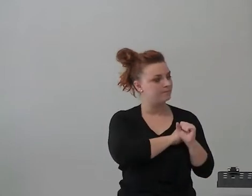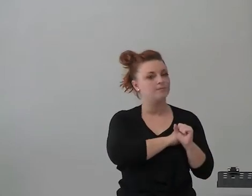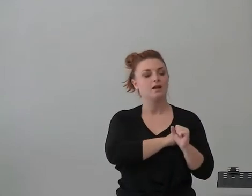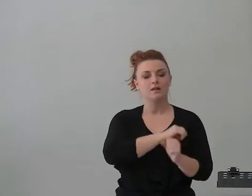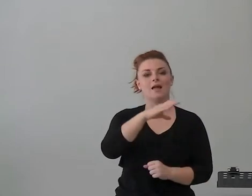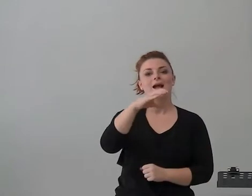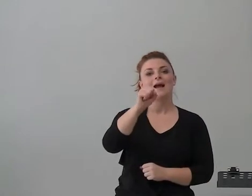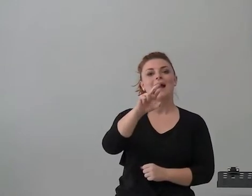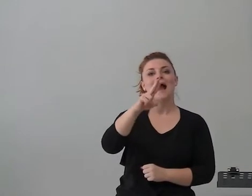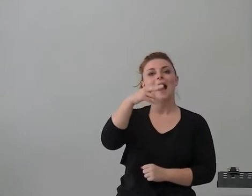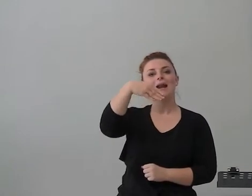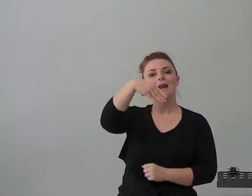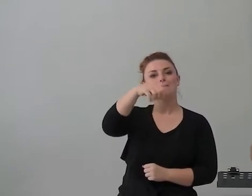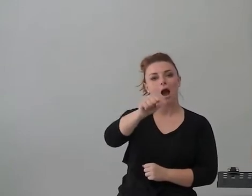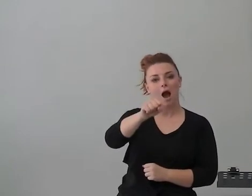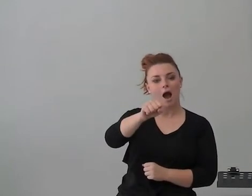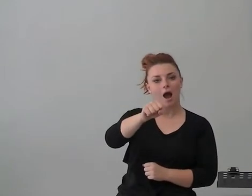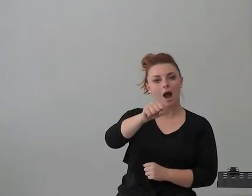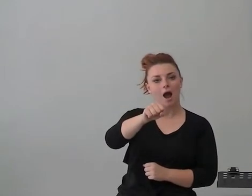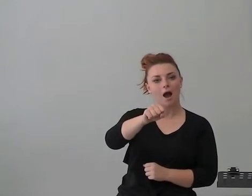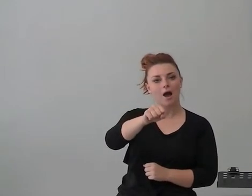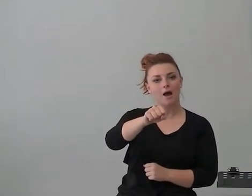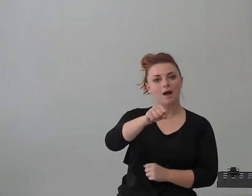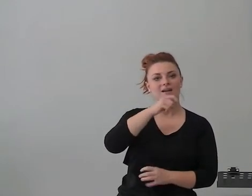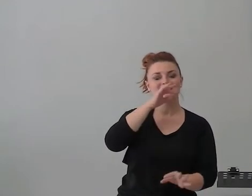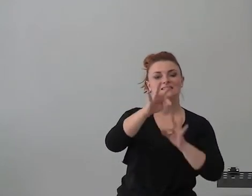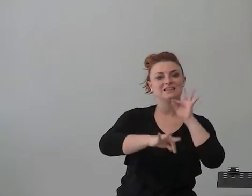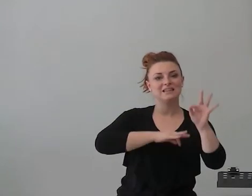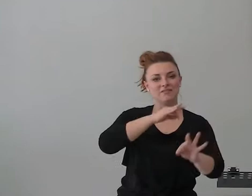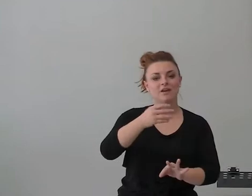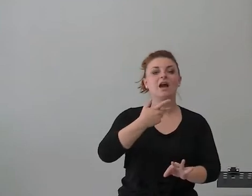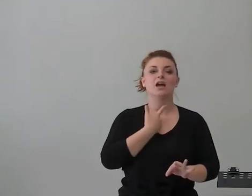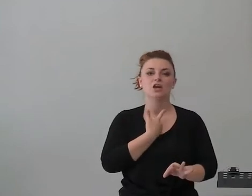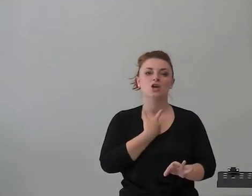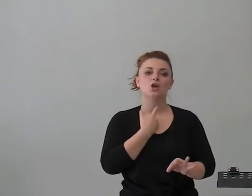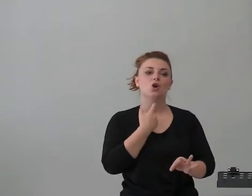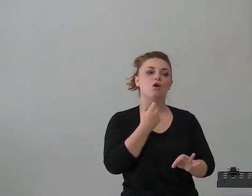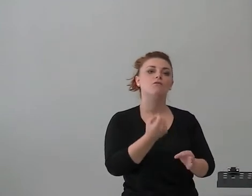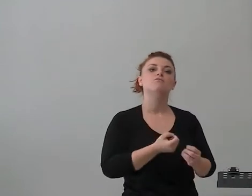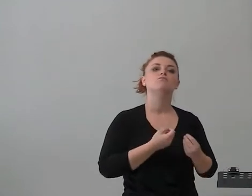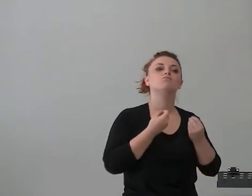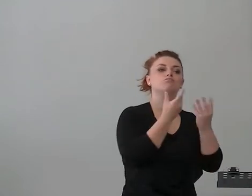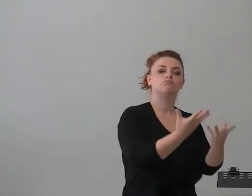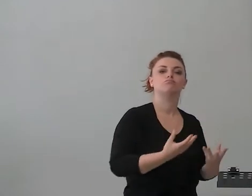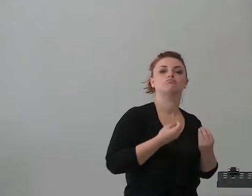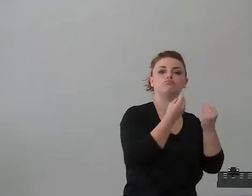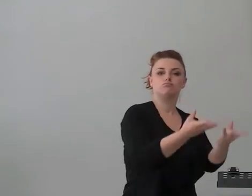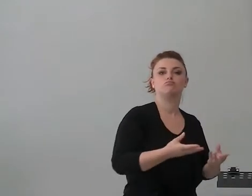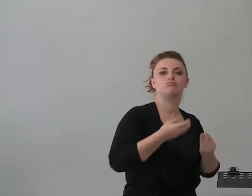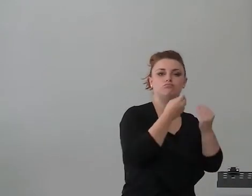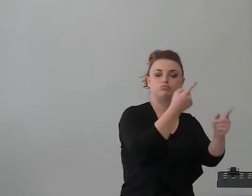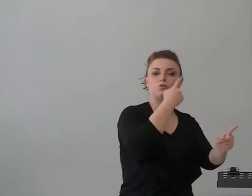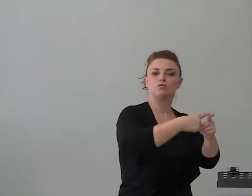Karma, cioè io faccio le cose buone e le cose buone vengono fatte a me, e lui sa che non